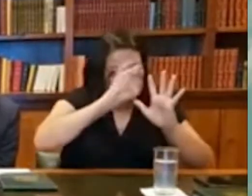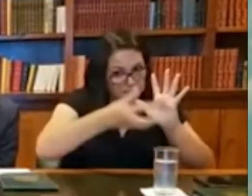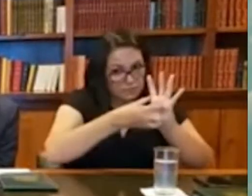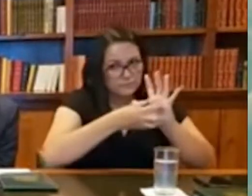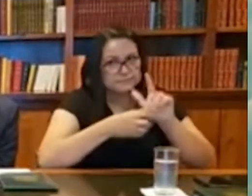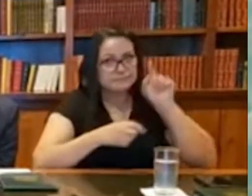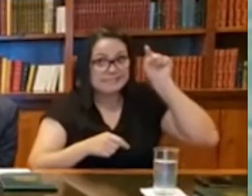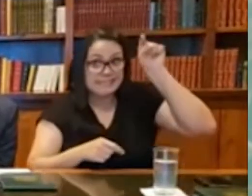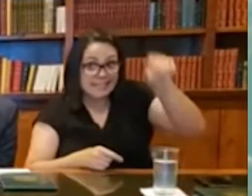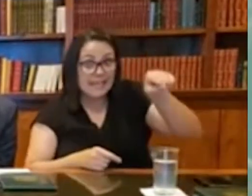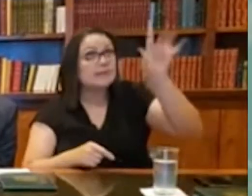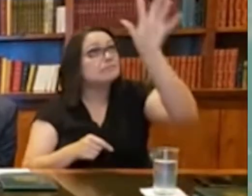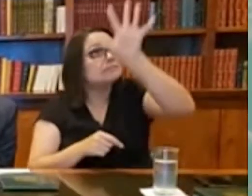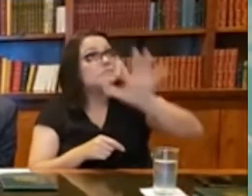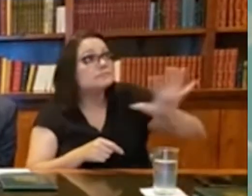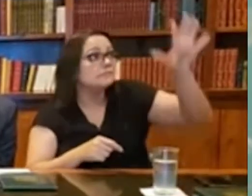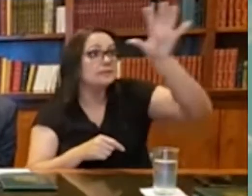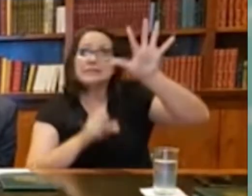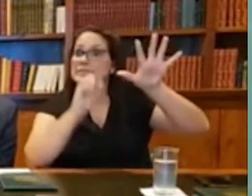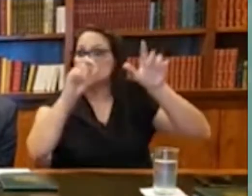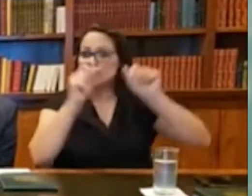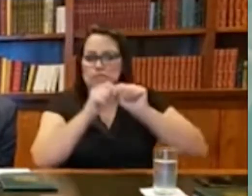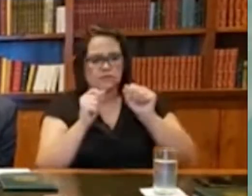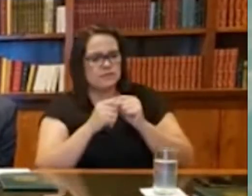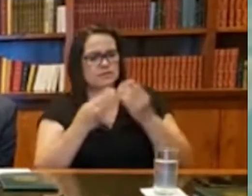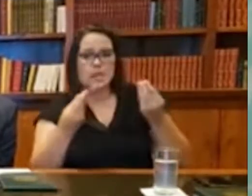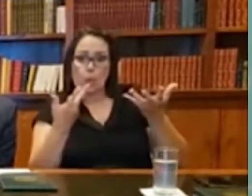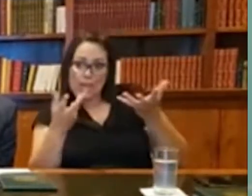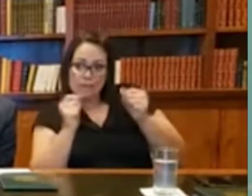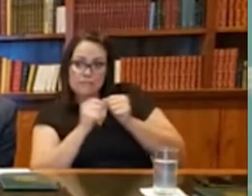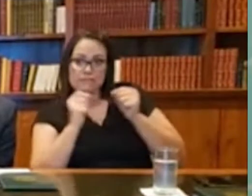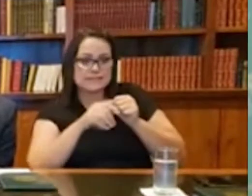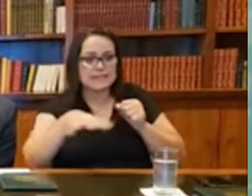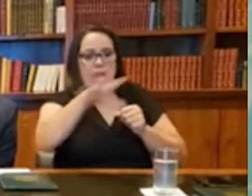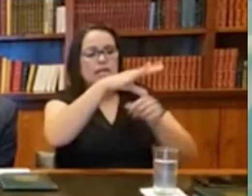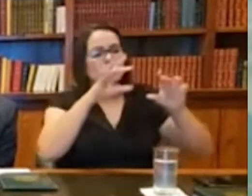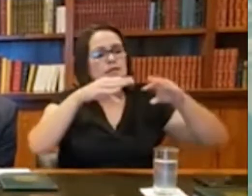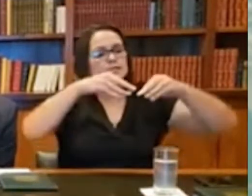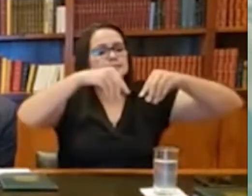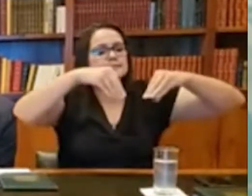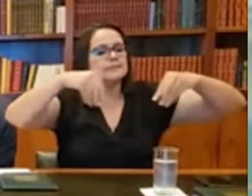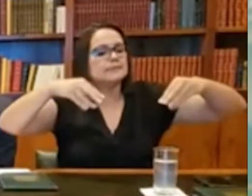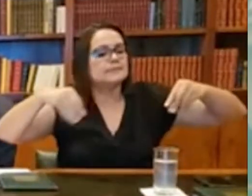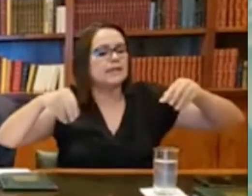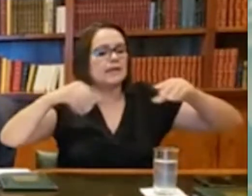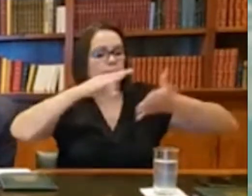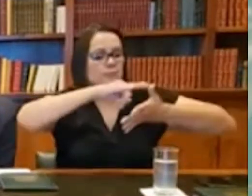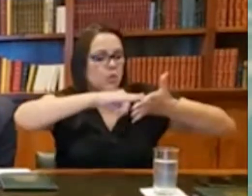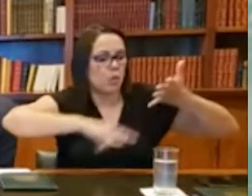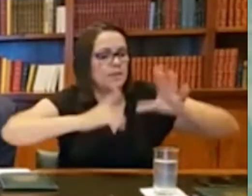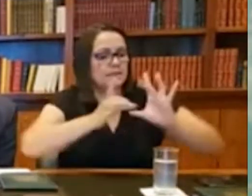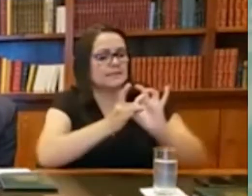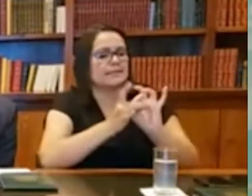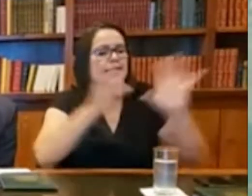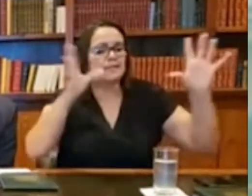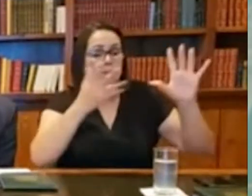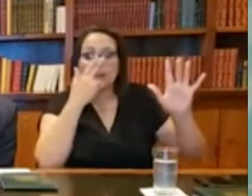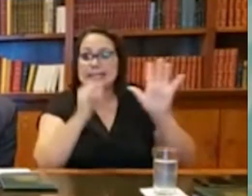promover a regularização fundiária no Brasil, nós vamos dar identidade a essas propriedades.